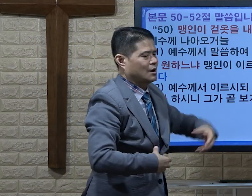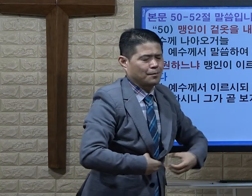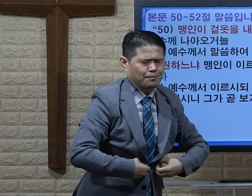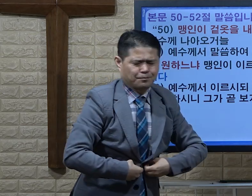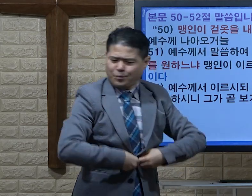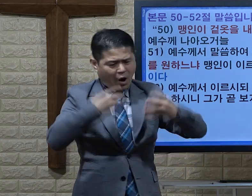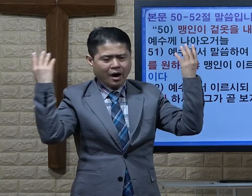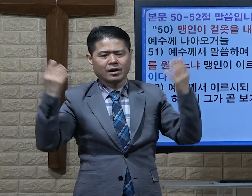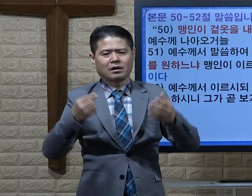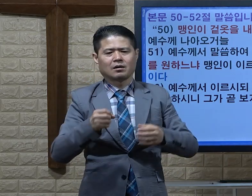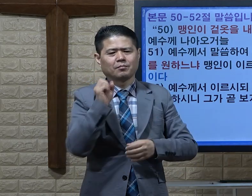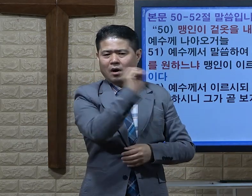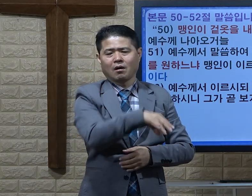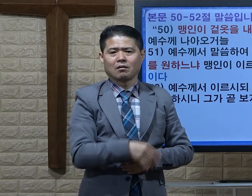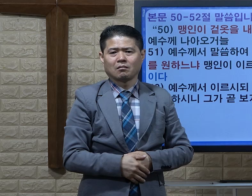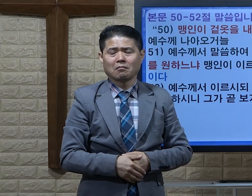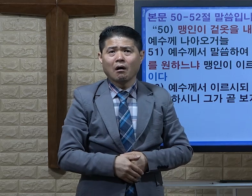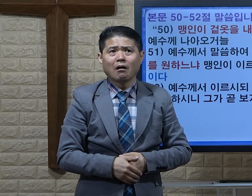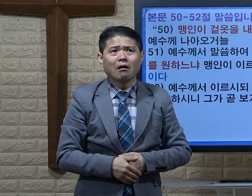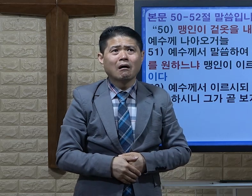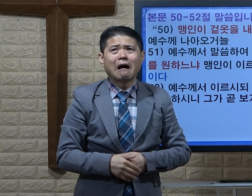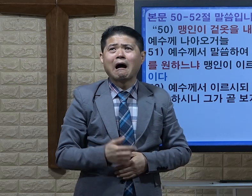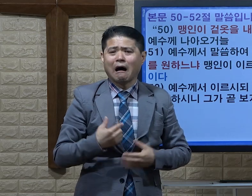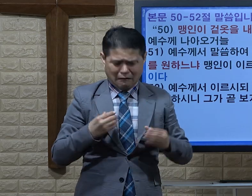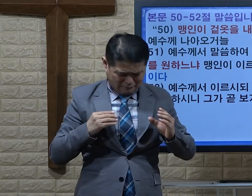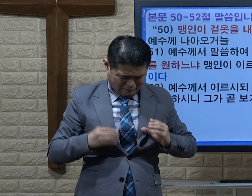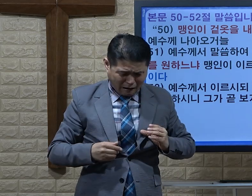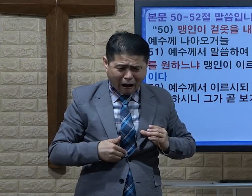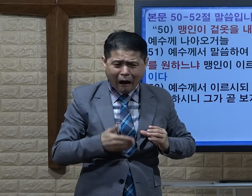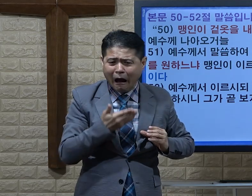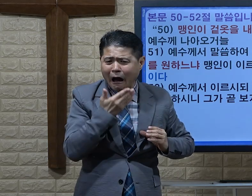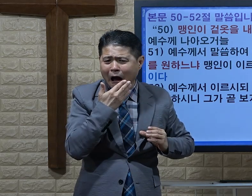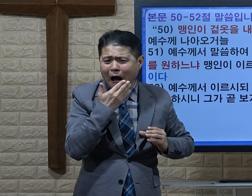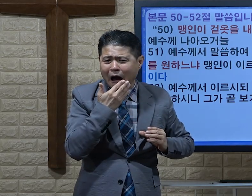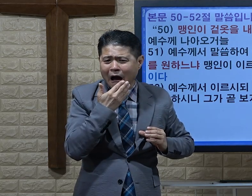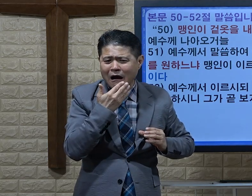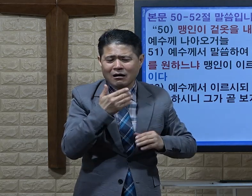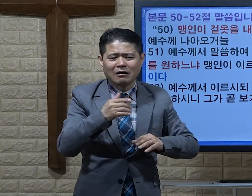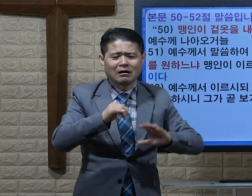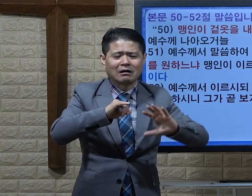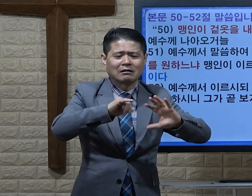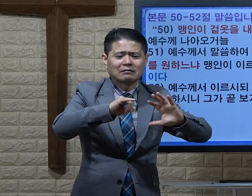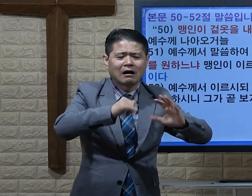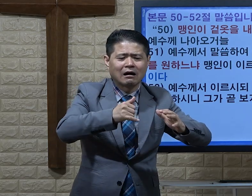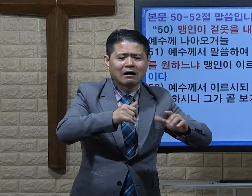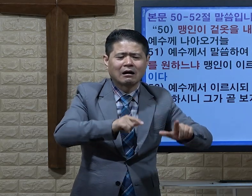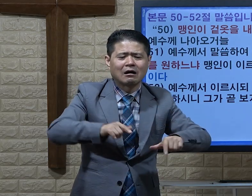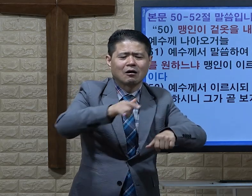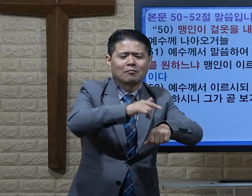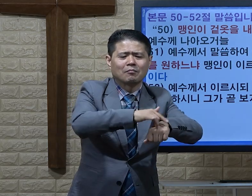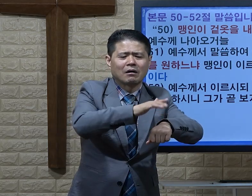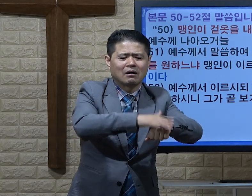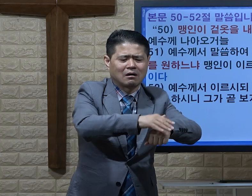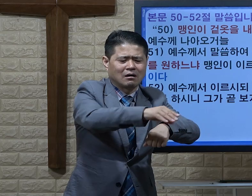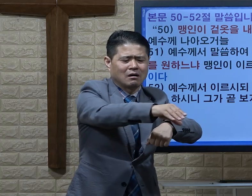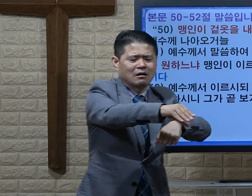그런데 맹인은 그 소중한 겉옷을 내어버렸습니다. 아깝다고 생각할 수도 있겠죠.